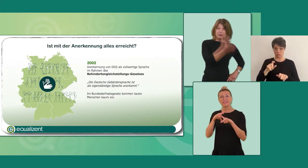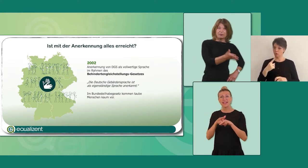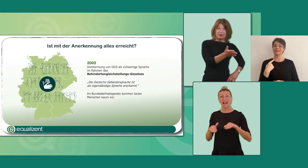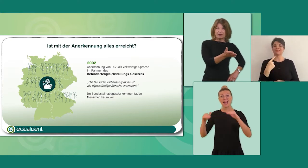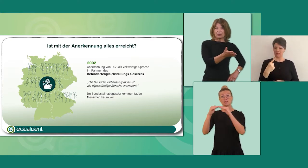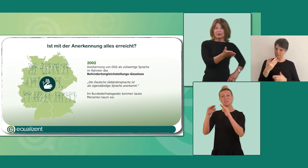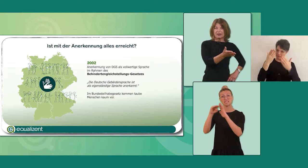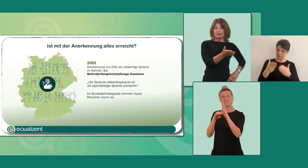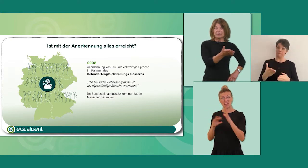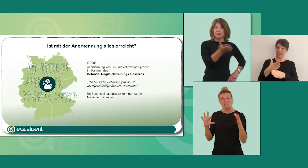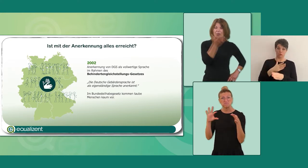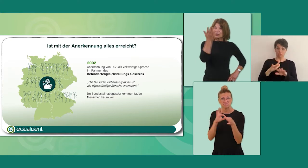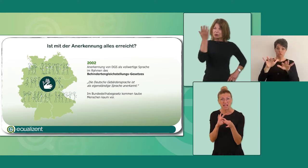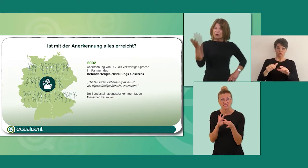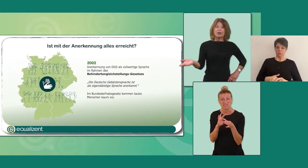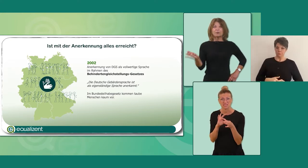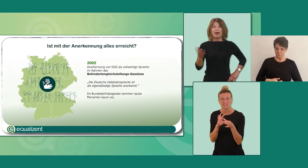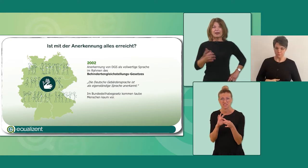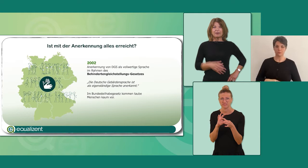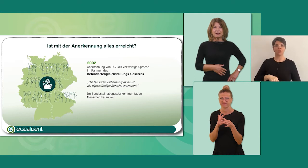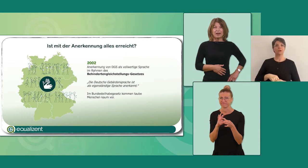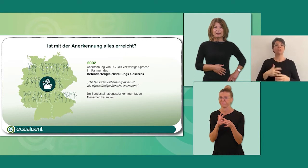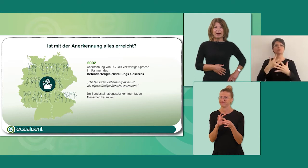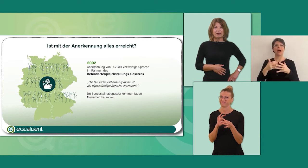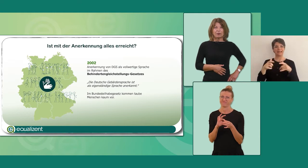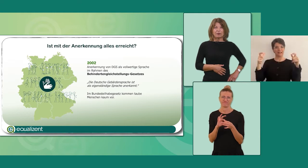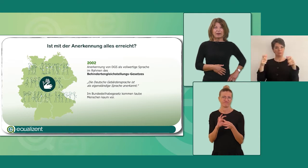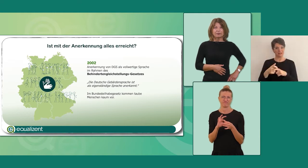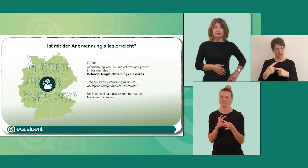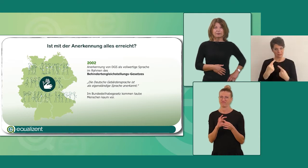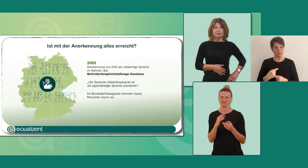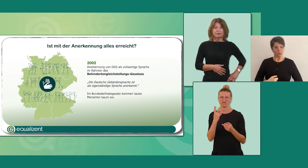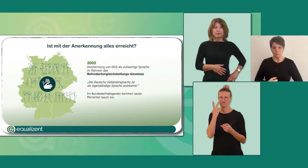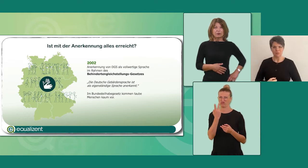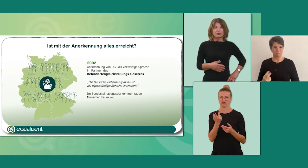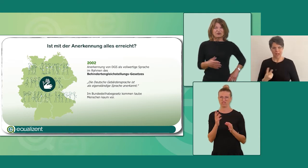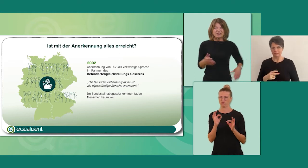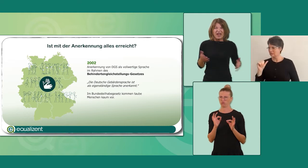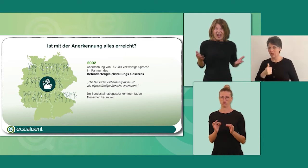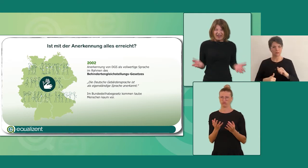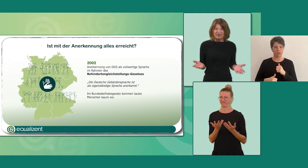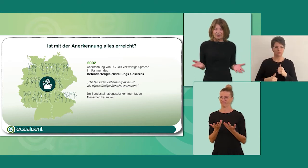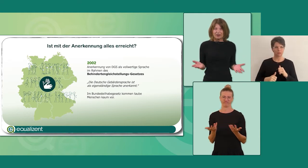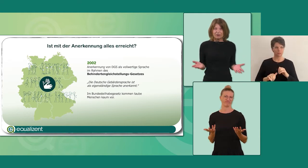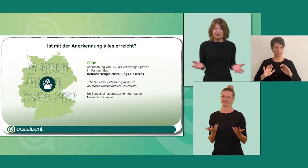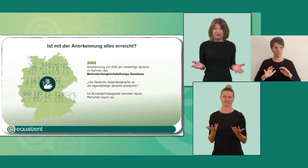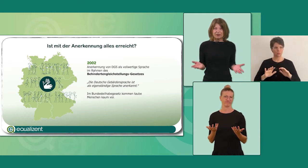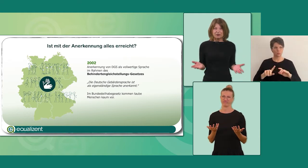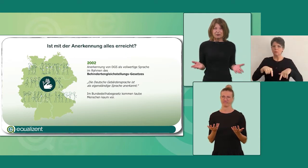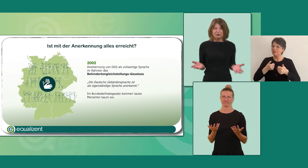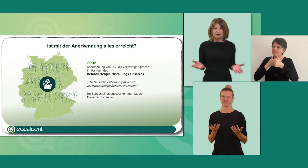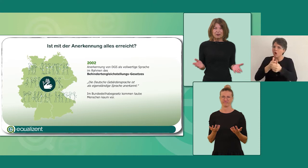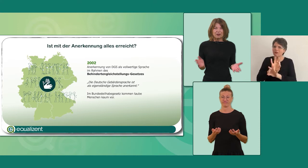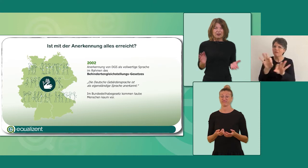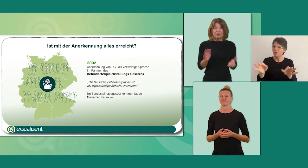Menschen mit Behinderung gesehen werden, noch als sprachliche Minderheit wahrgenommen werden. Und was heißt das jetzt für diese